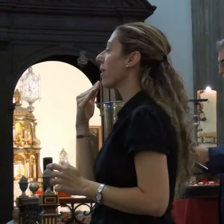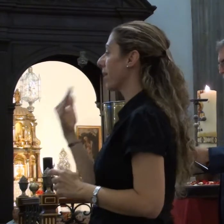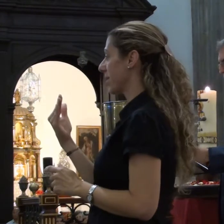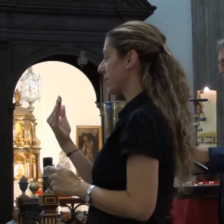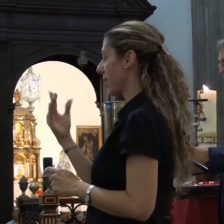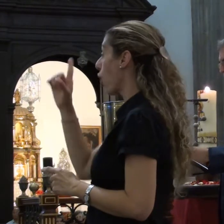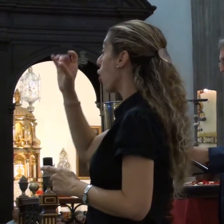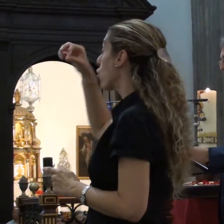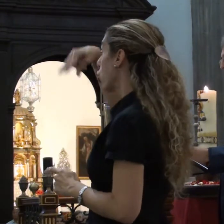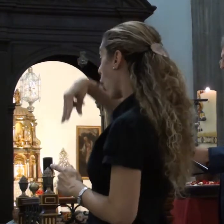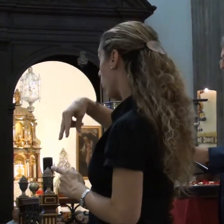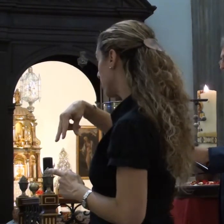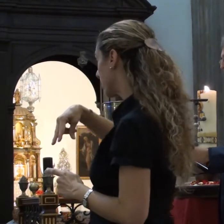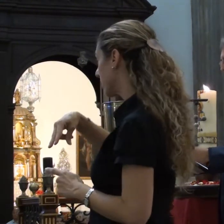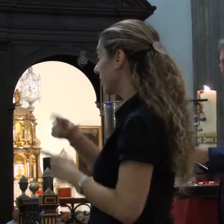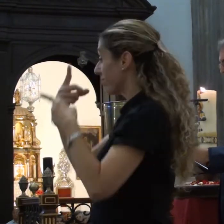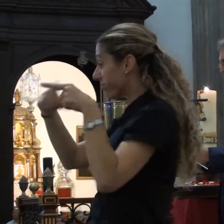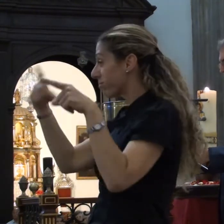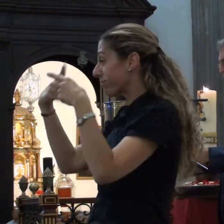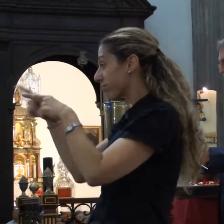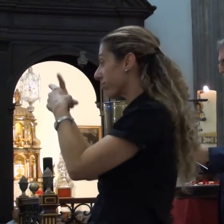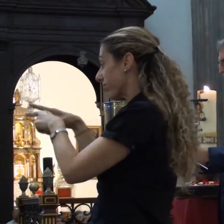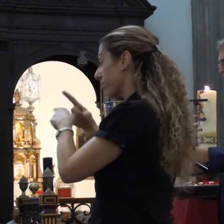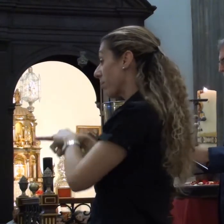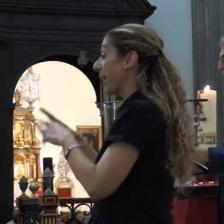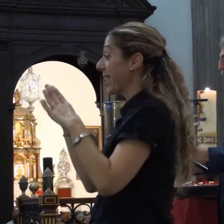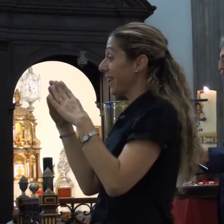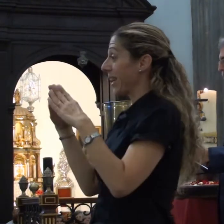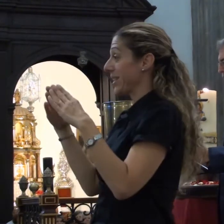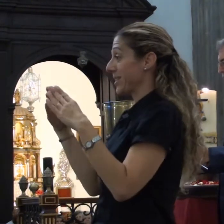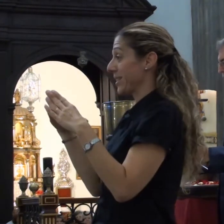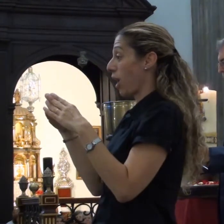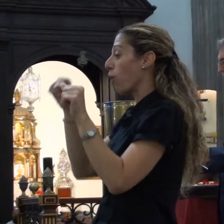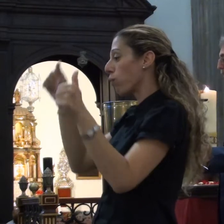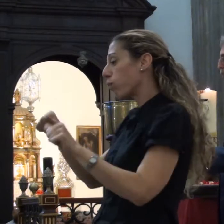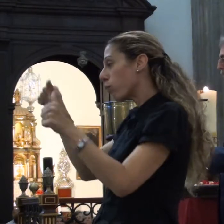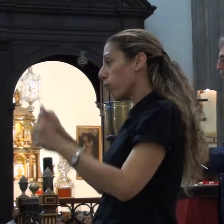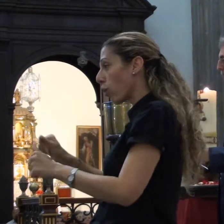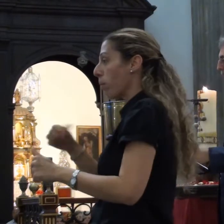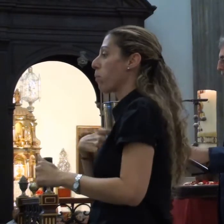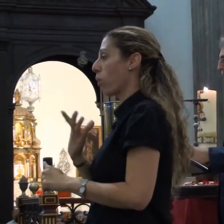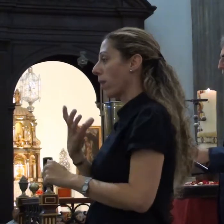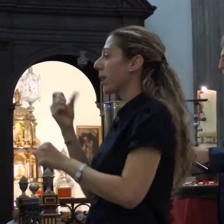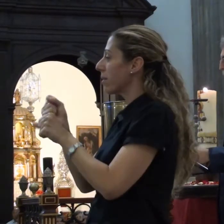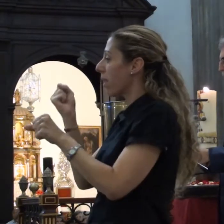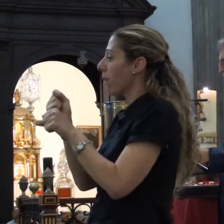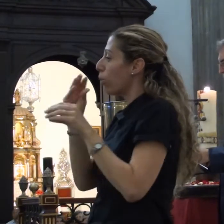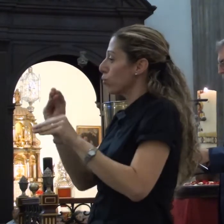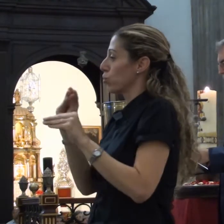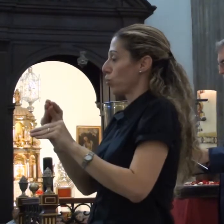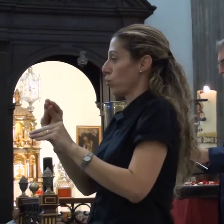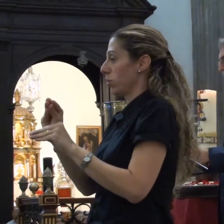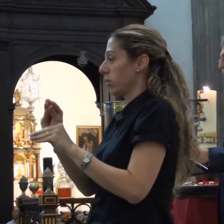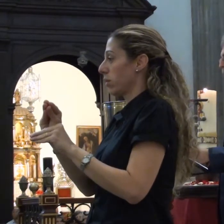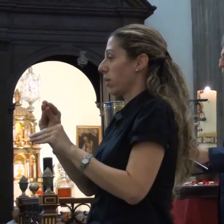difuntos dones o carismas para que la iglesia lleve adelante de muchos modos de manera sumisión la